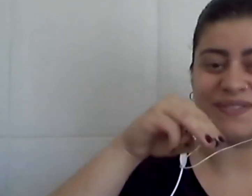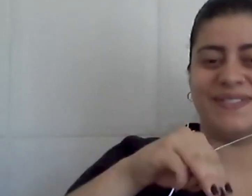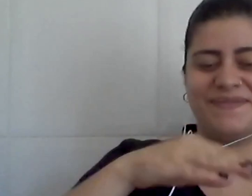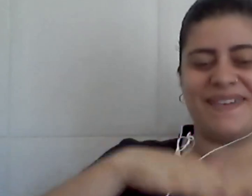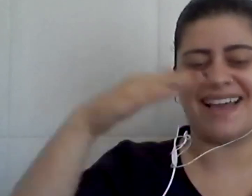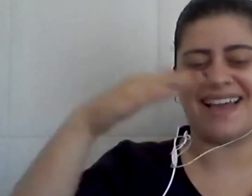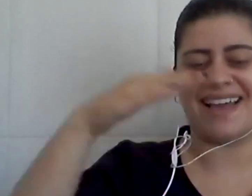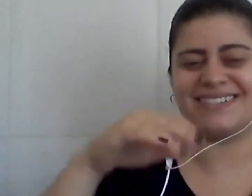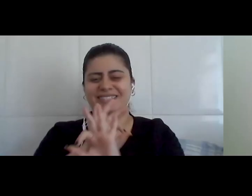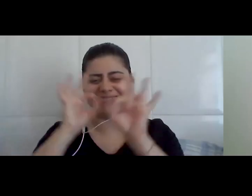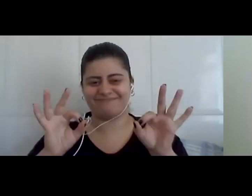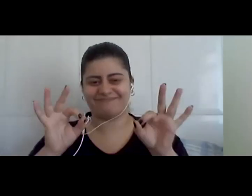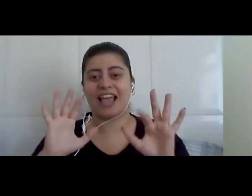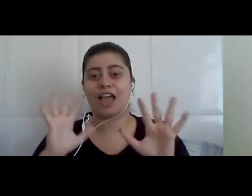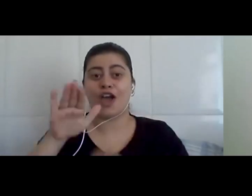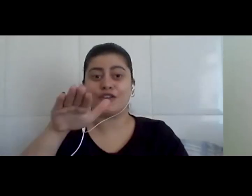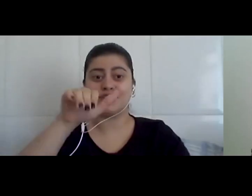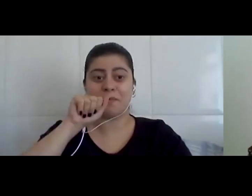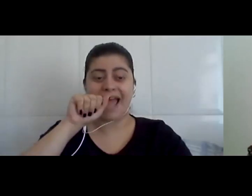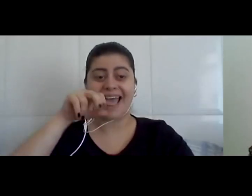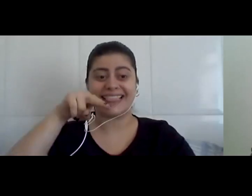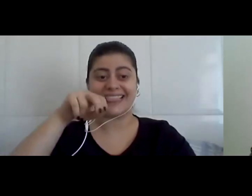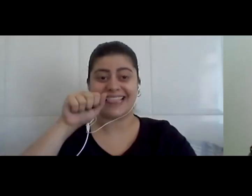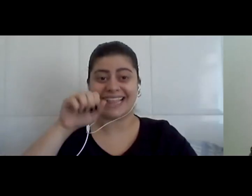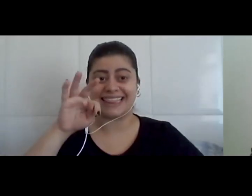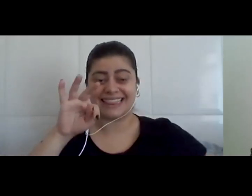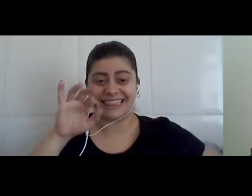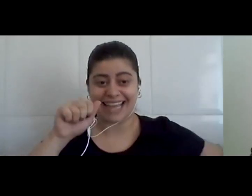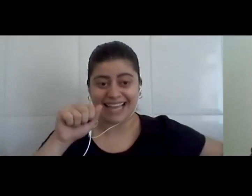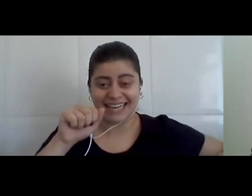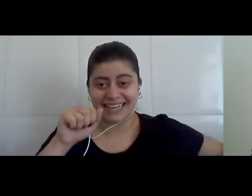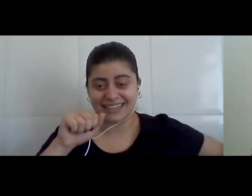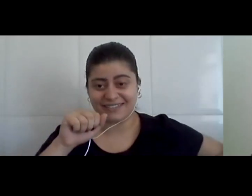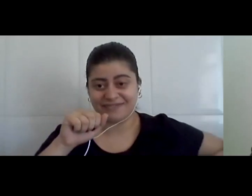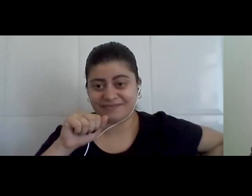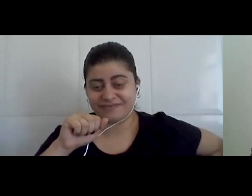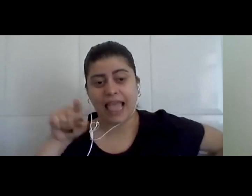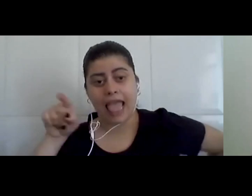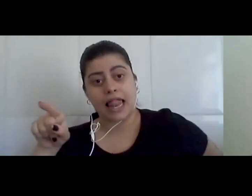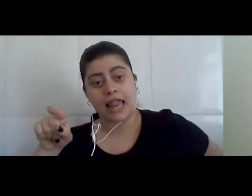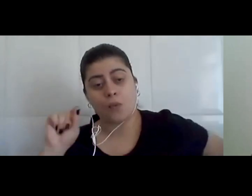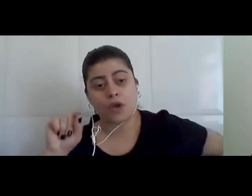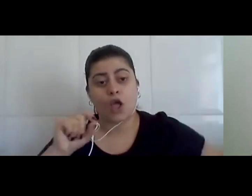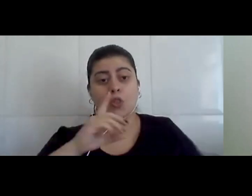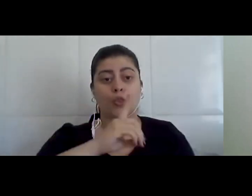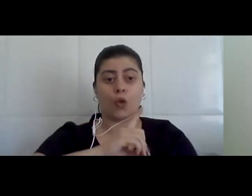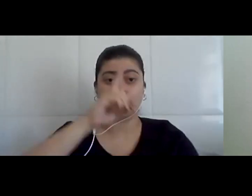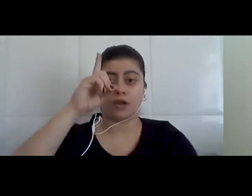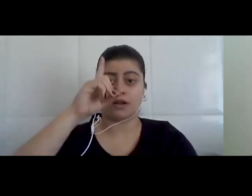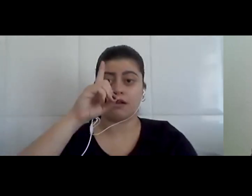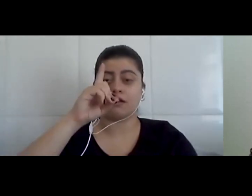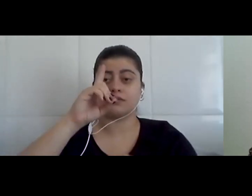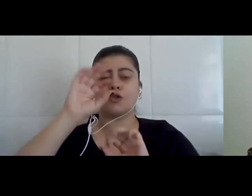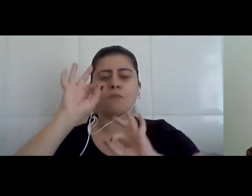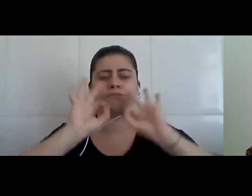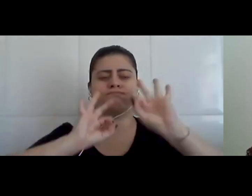Vamos chamar, então, agora a Natália, que é doutoranda do Programa de Pós-Graduação da